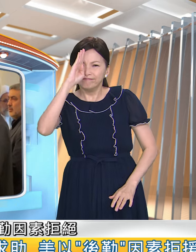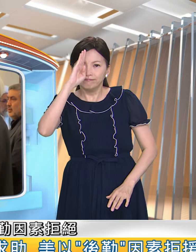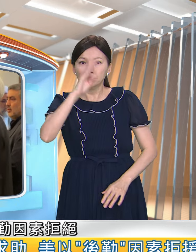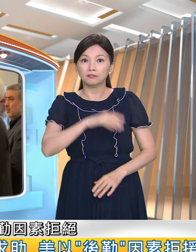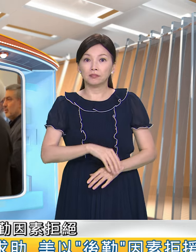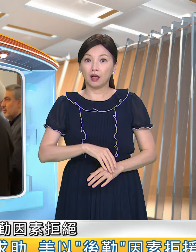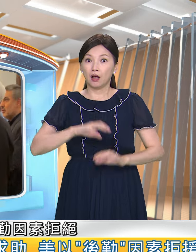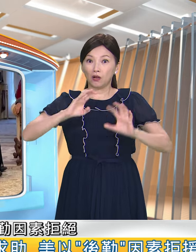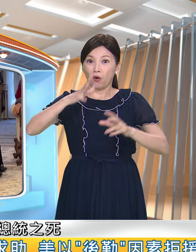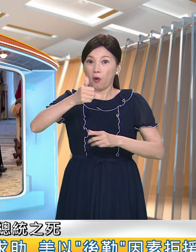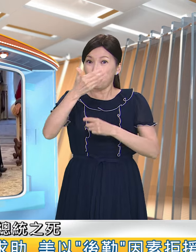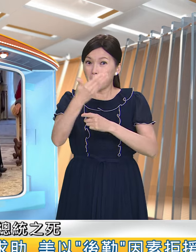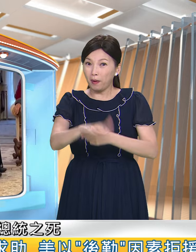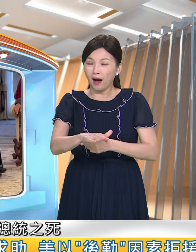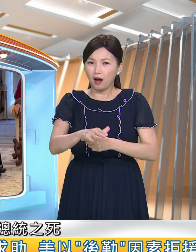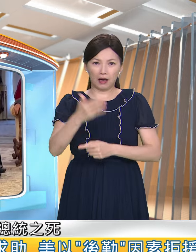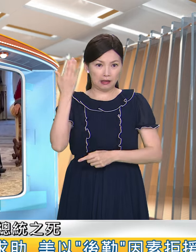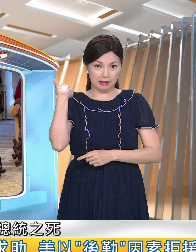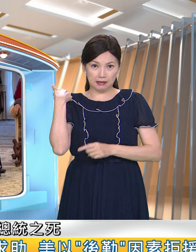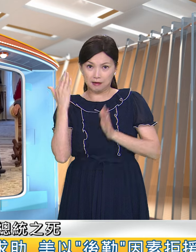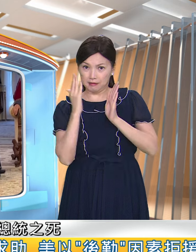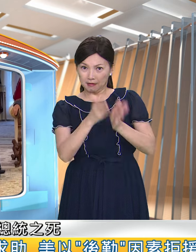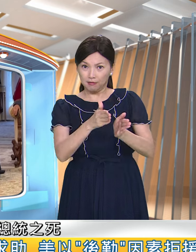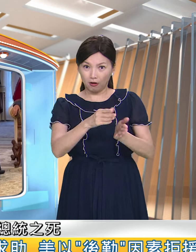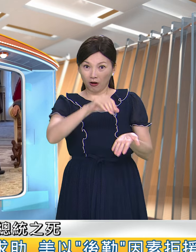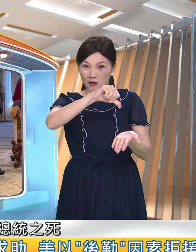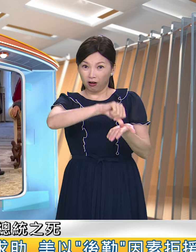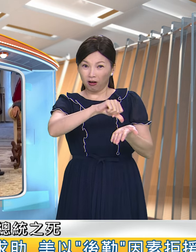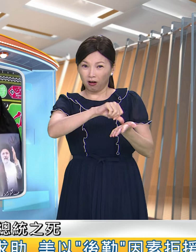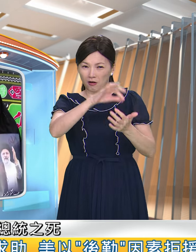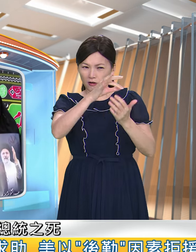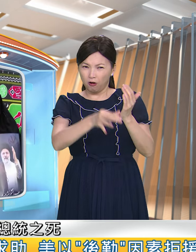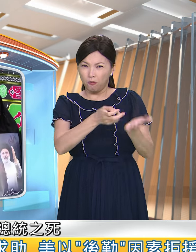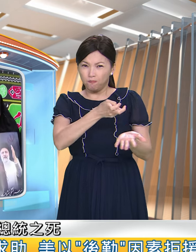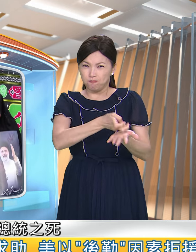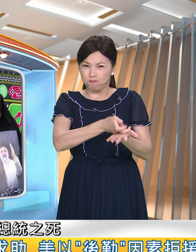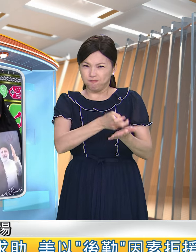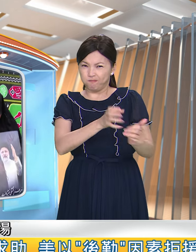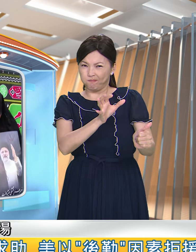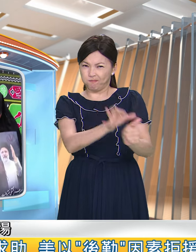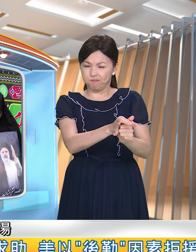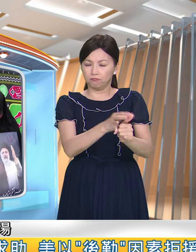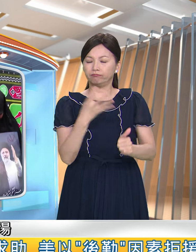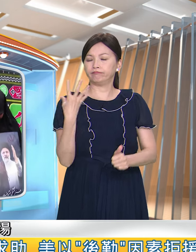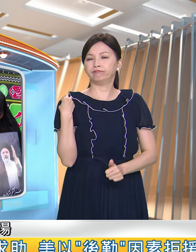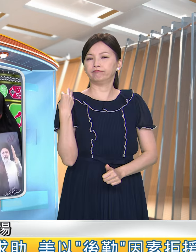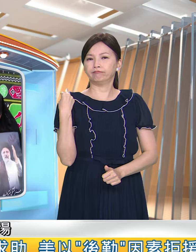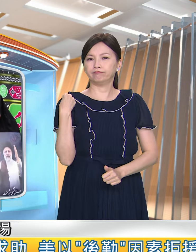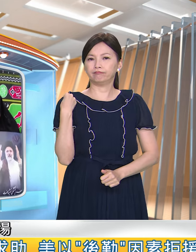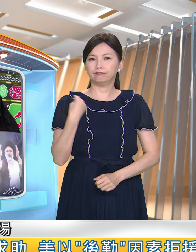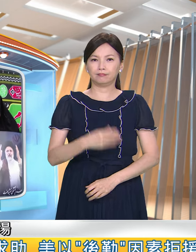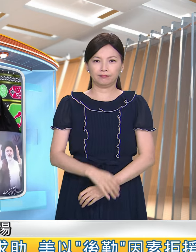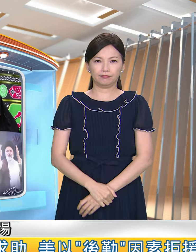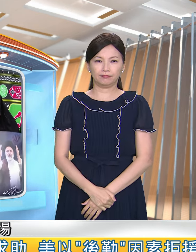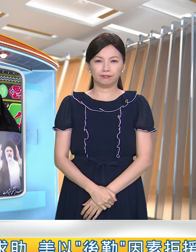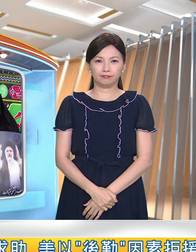绝，并表示不会因为总统之死改变对伊朗的立场。